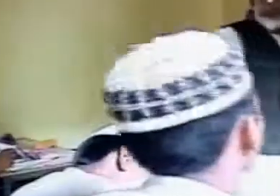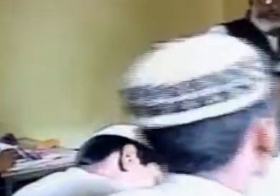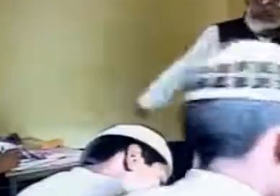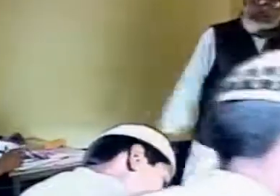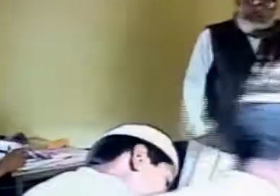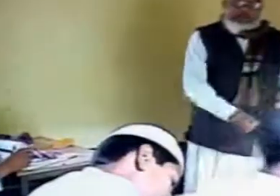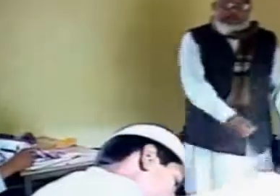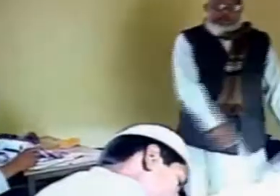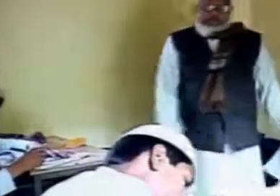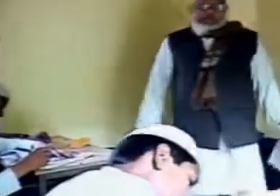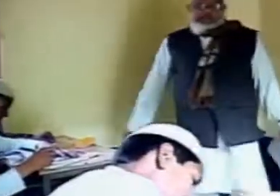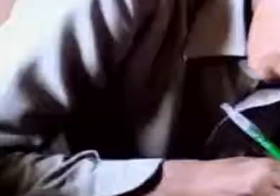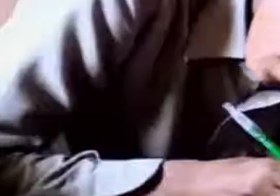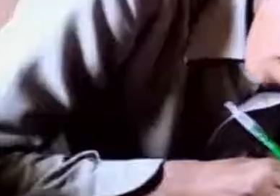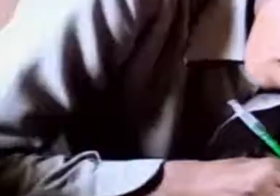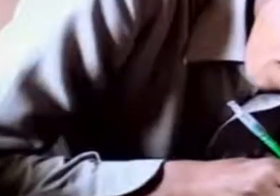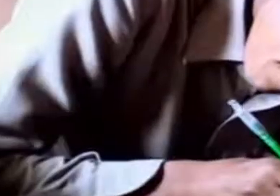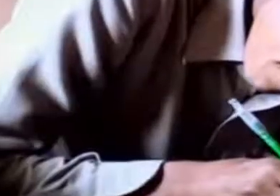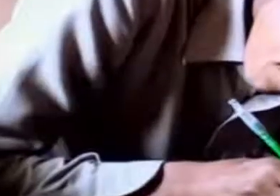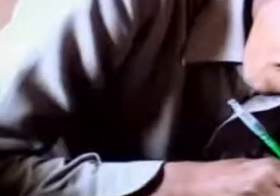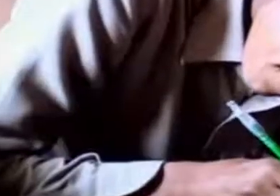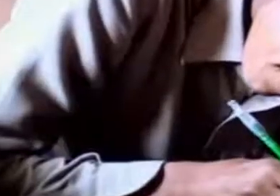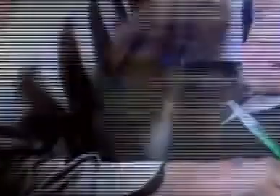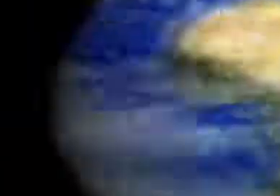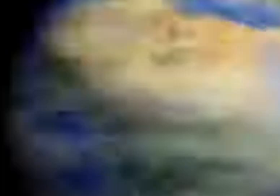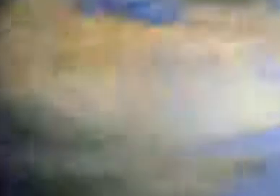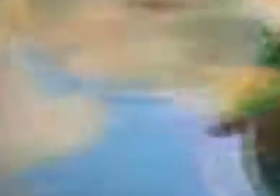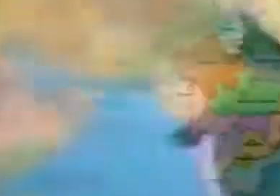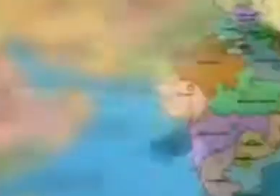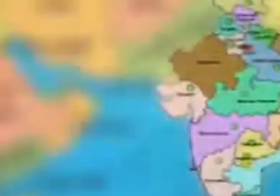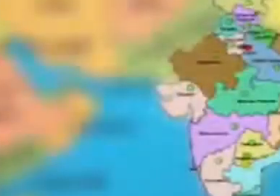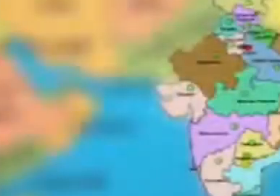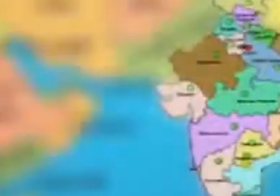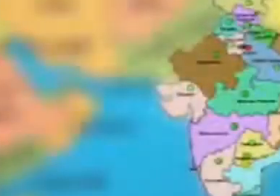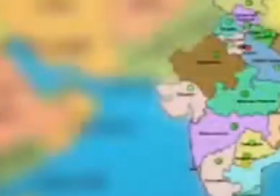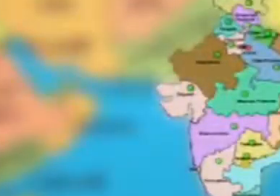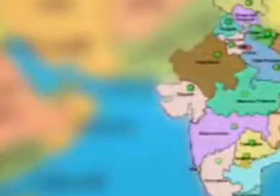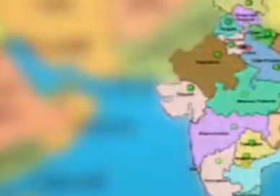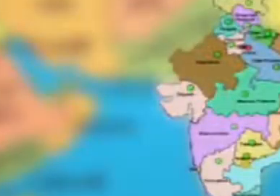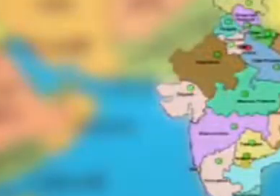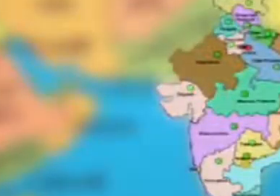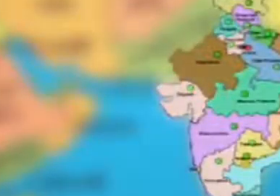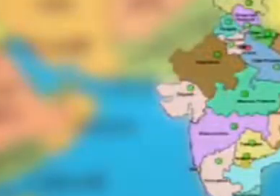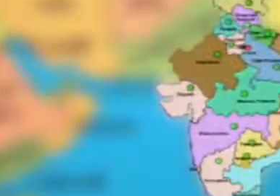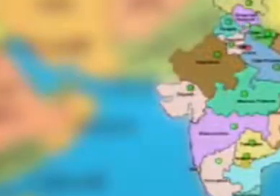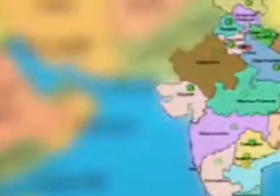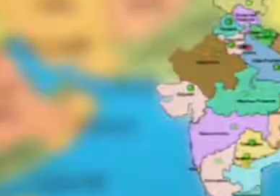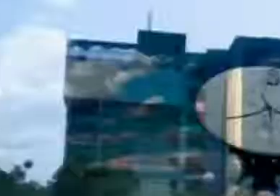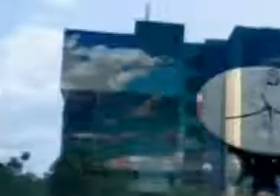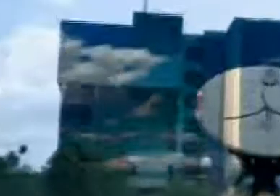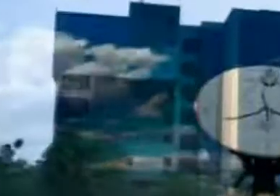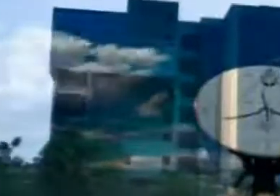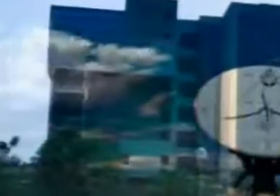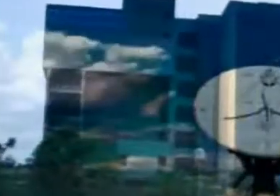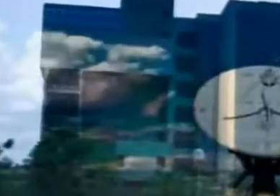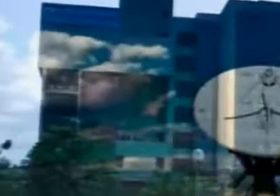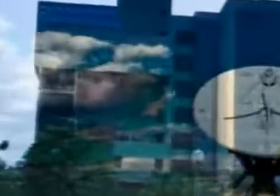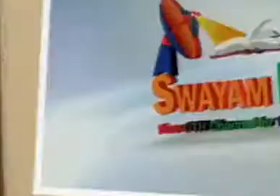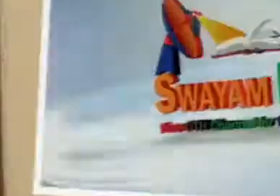मिलता फिर दुनिया में इसके केंद्र बहुत, कोई